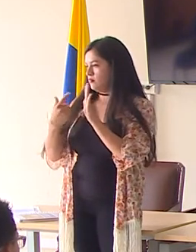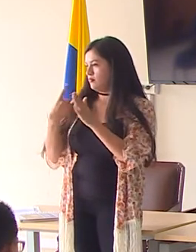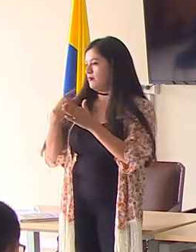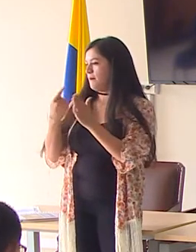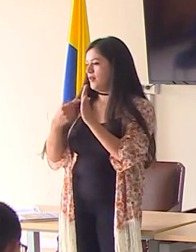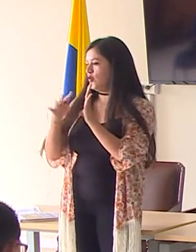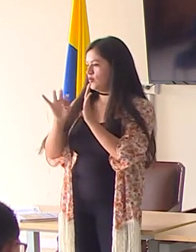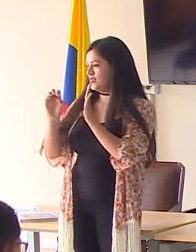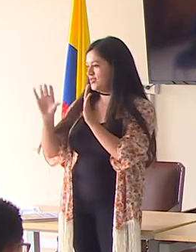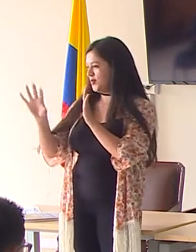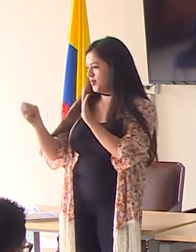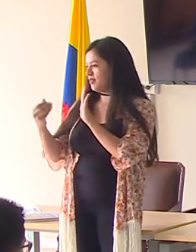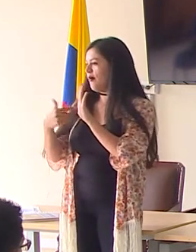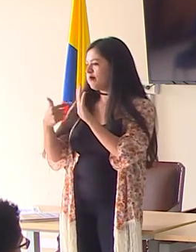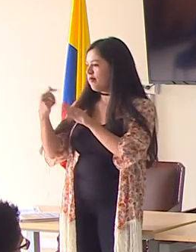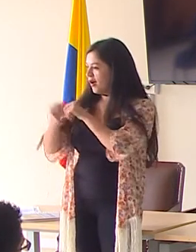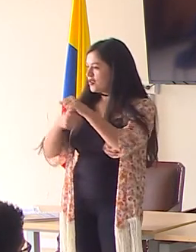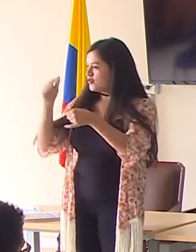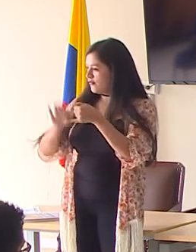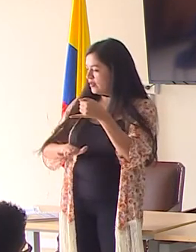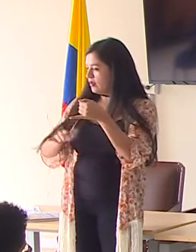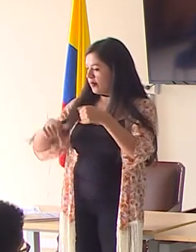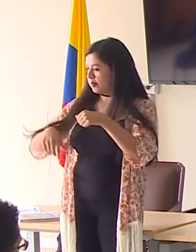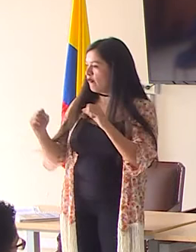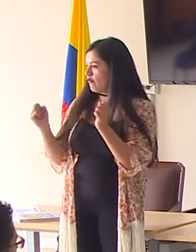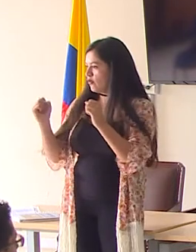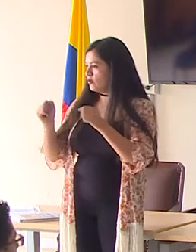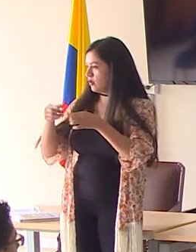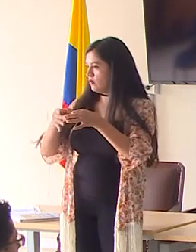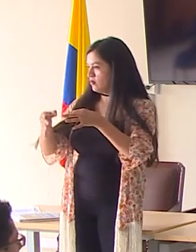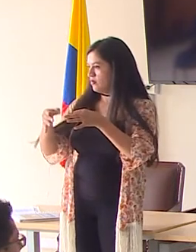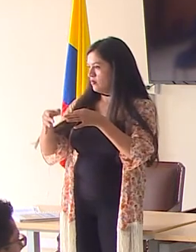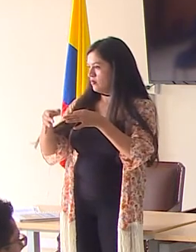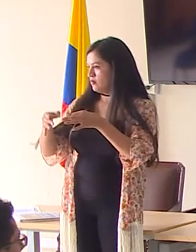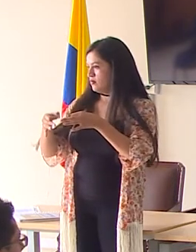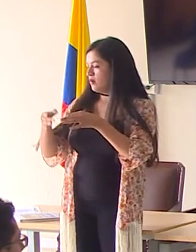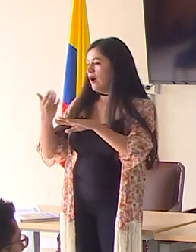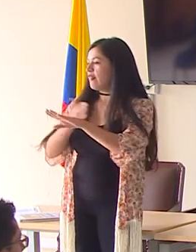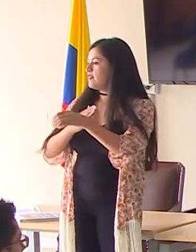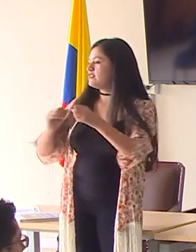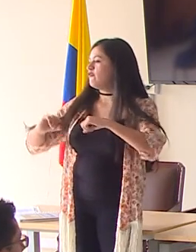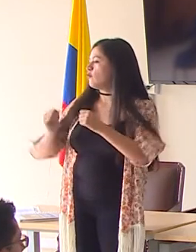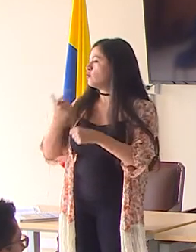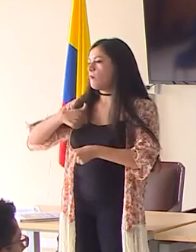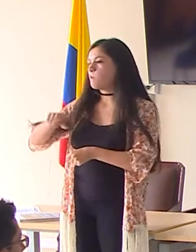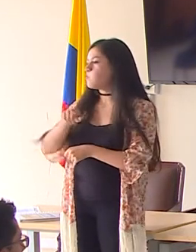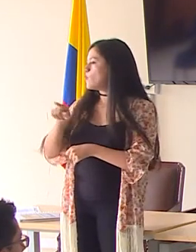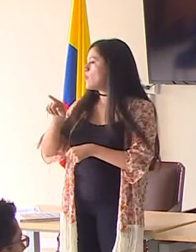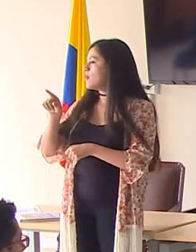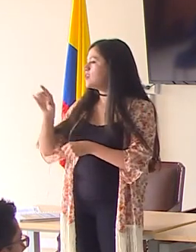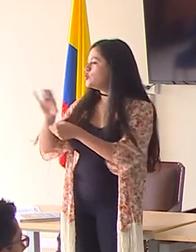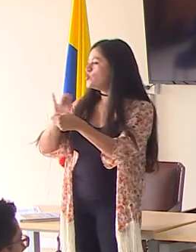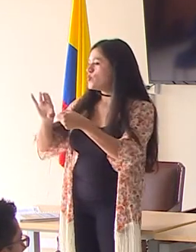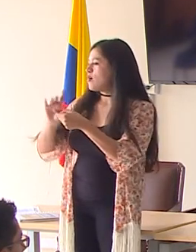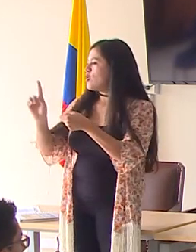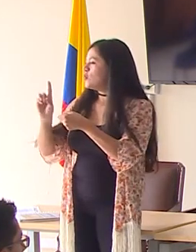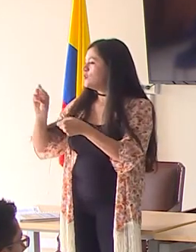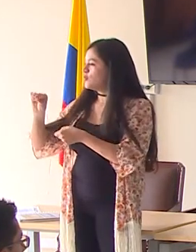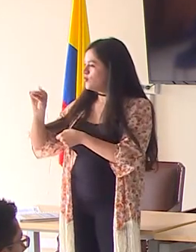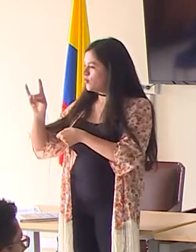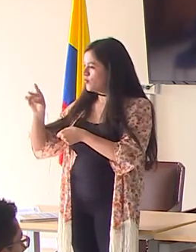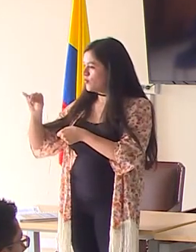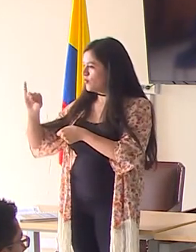50 bogotá el municipio es solamente digamos no tengo la imagen pero es